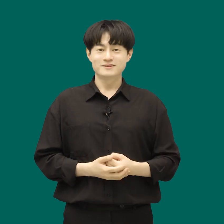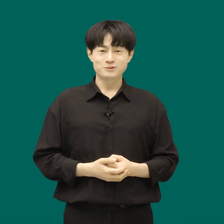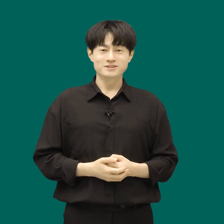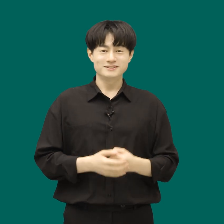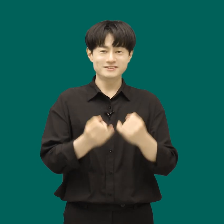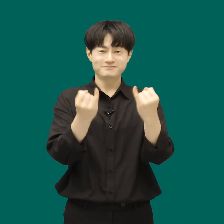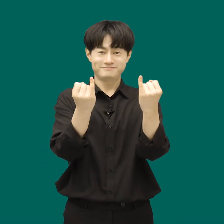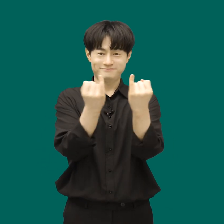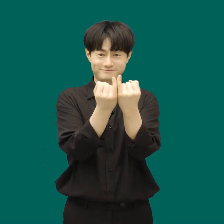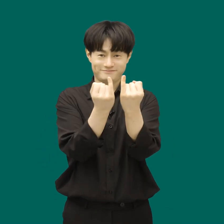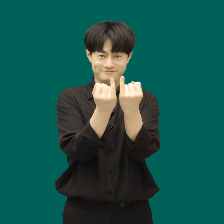또는